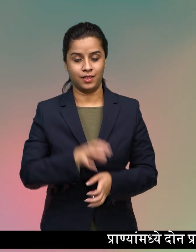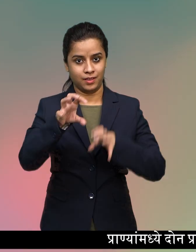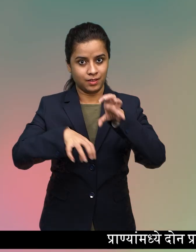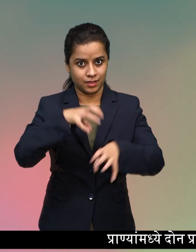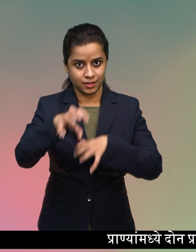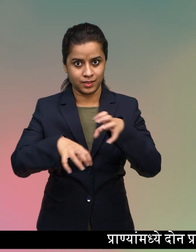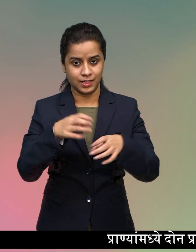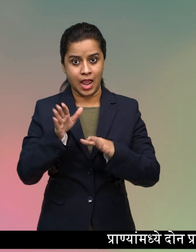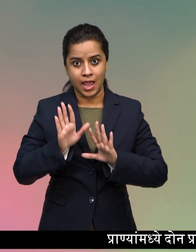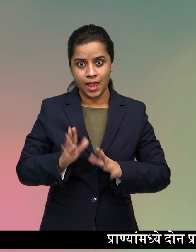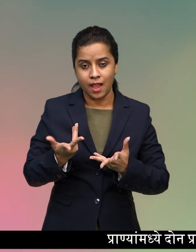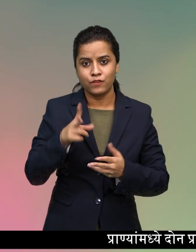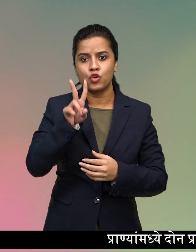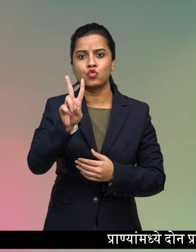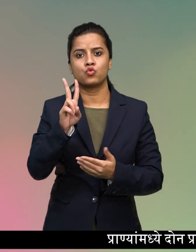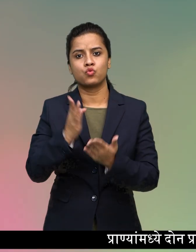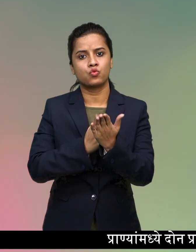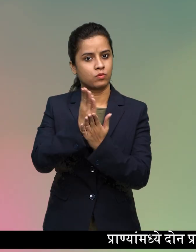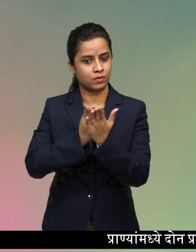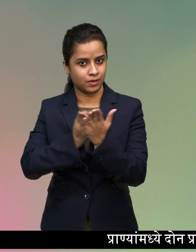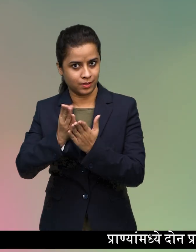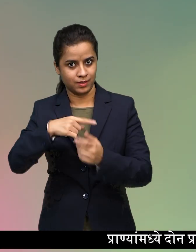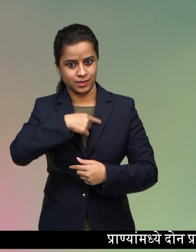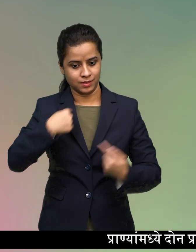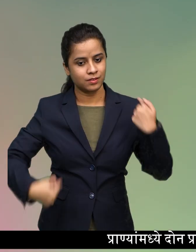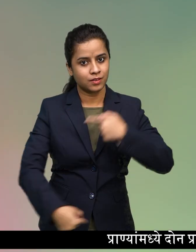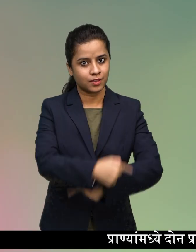प्राण्यांमध्ये 2 प्रकारच्या संचार प्रणाली आढळतात.